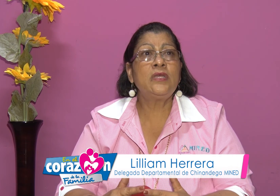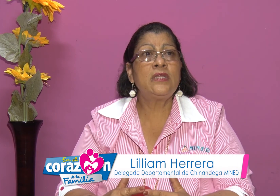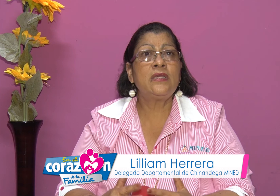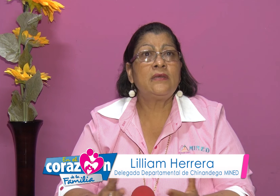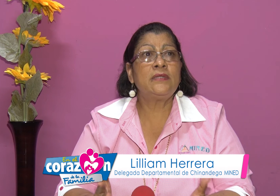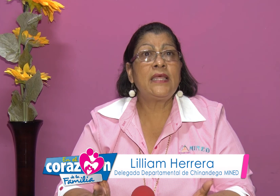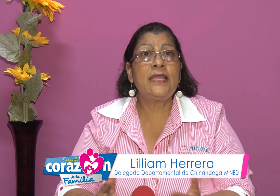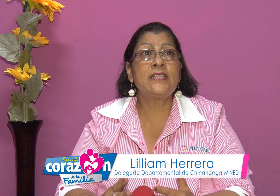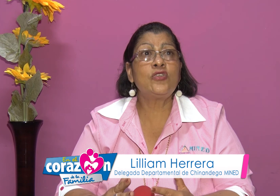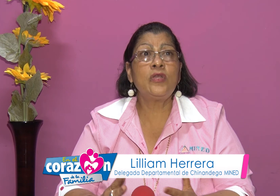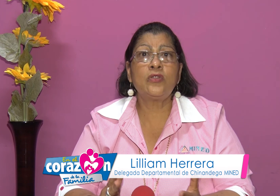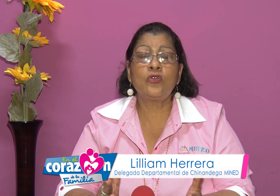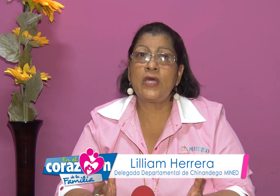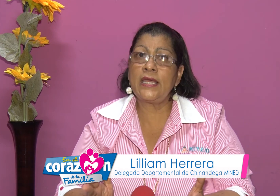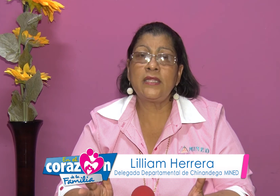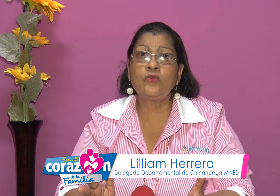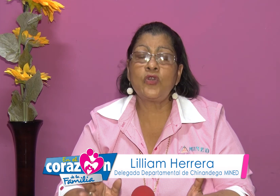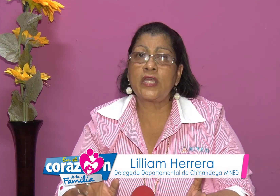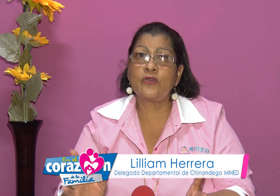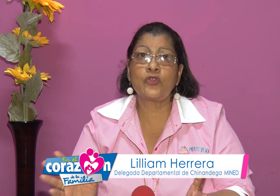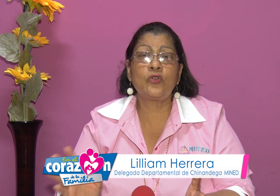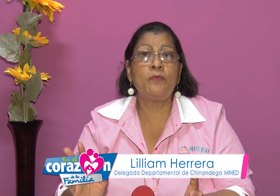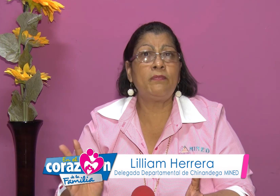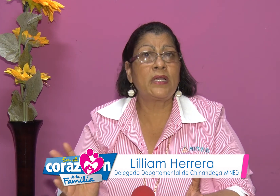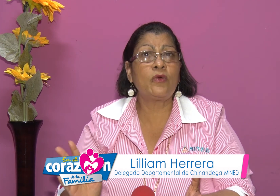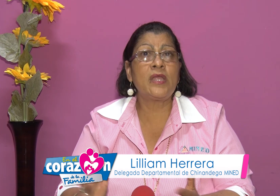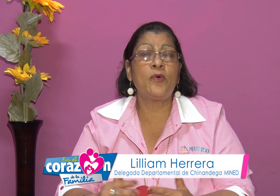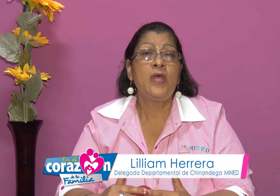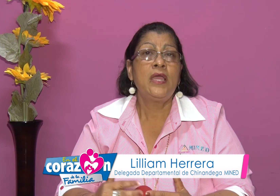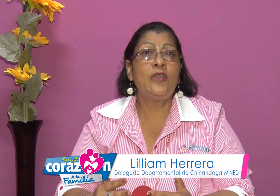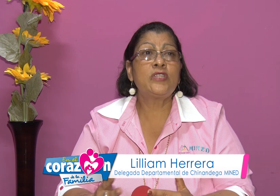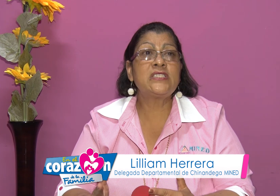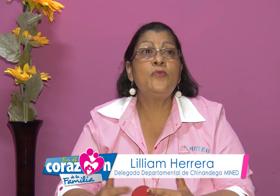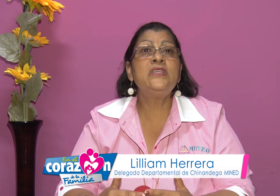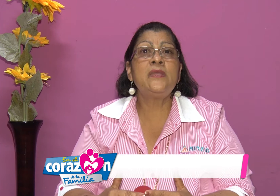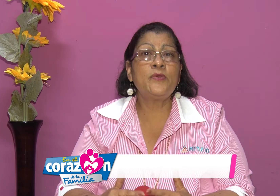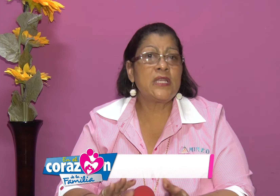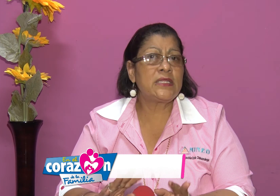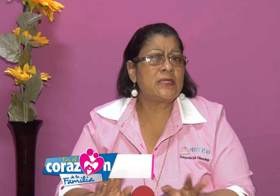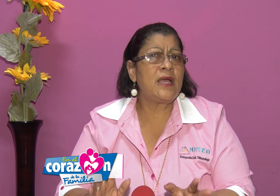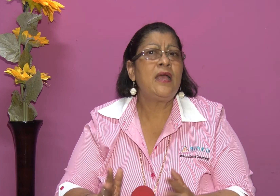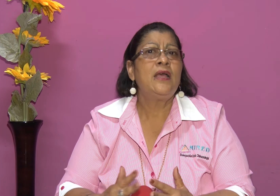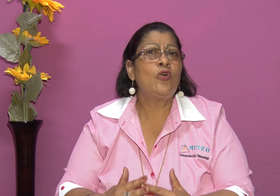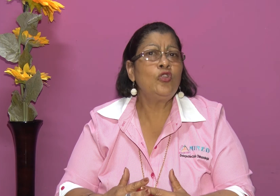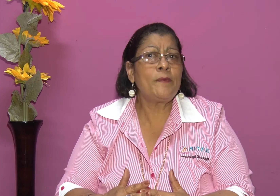desde la delegación y en todas las instituciones que nosotros recorremos en los 13 municipios, se le trata con